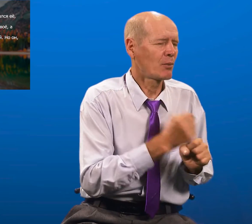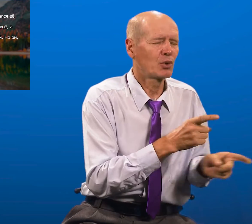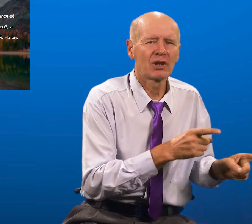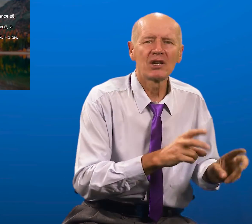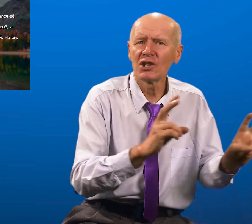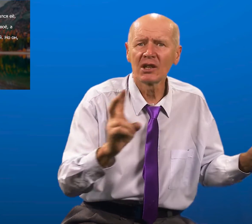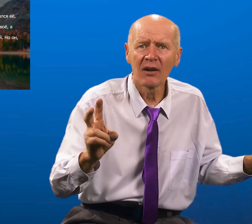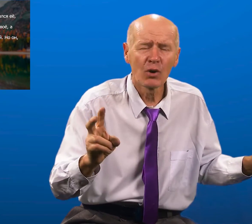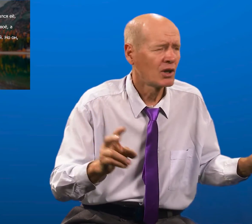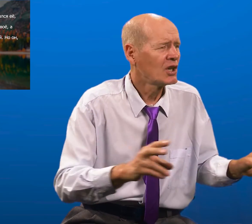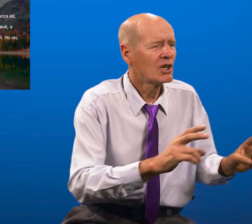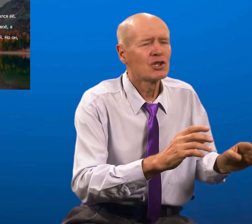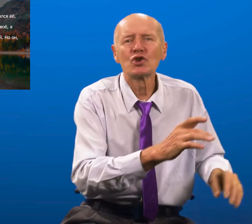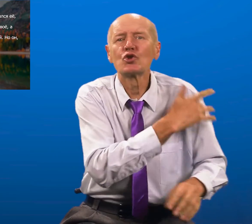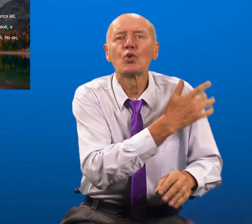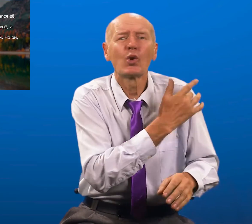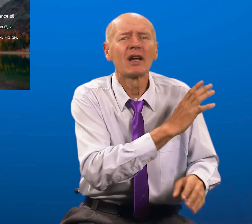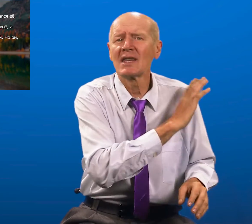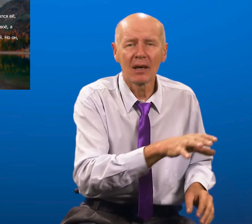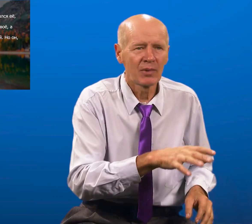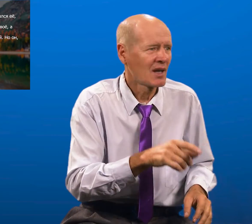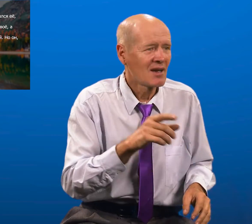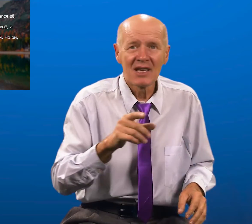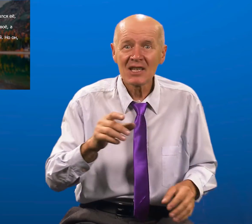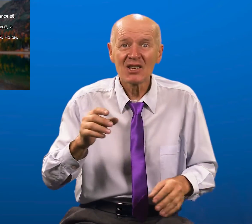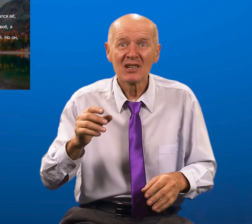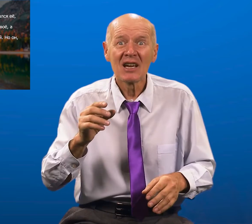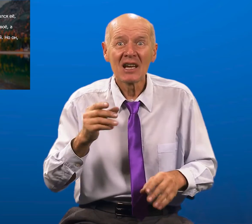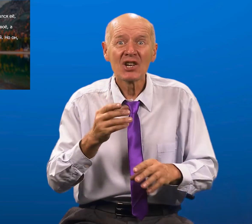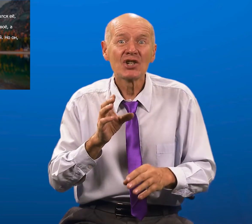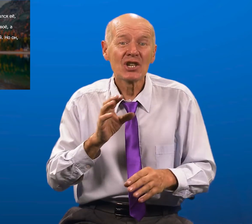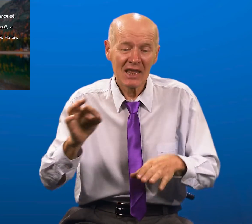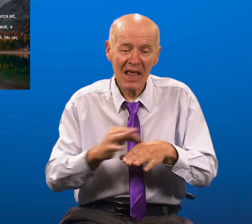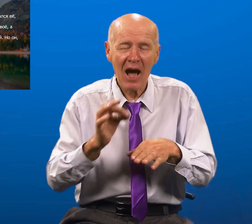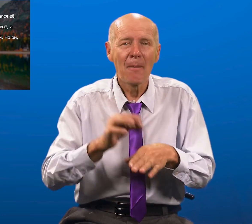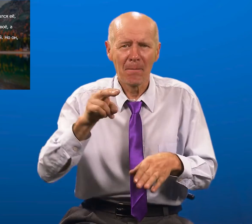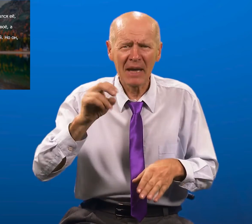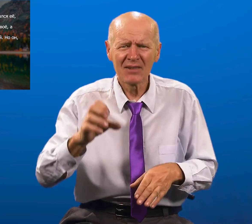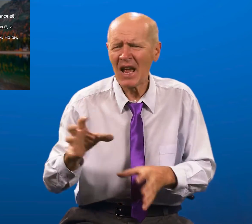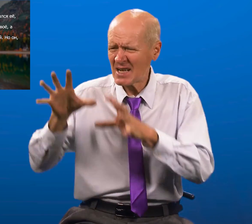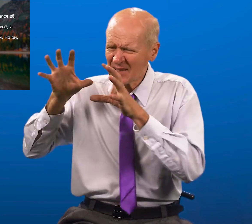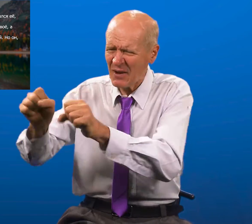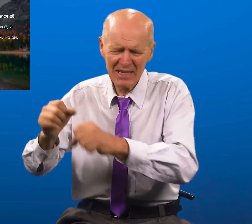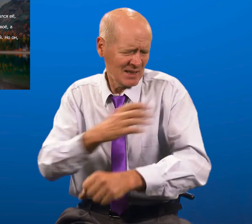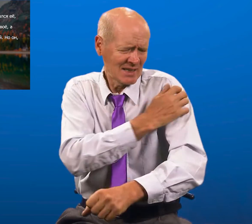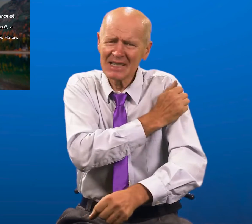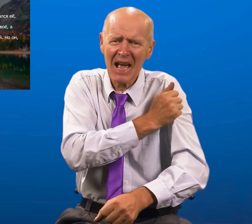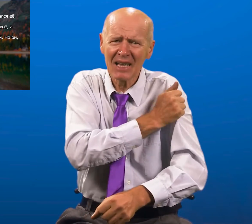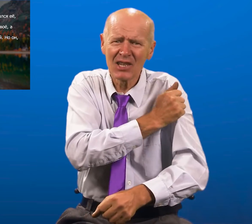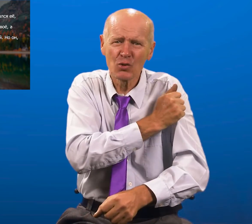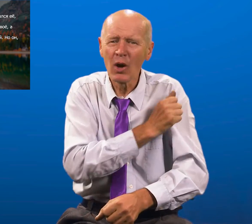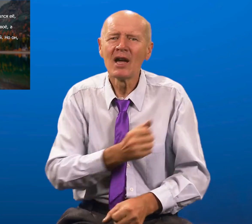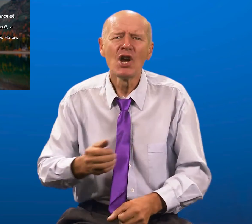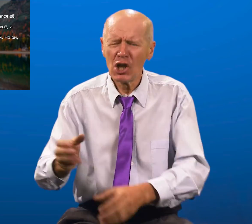и никого из домашних тут в доме не было. Она схватила его за одежду и сказала: «Ложись со мной». Но он,